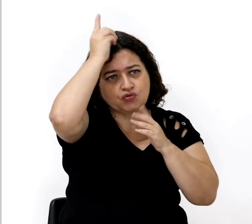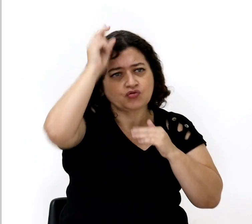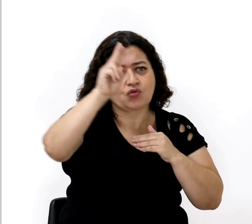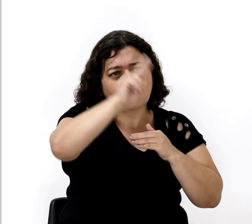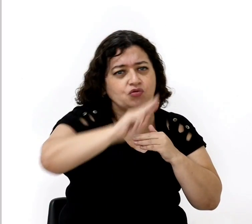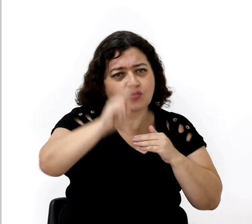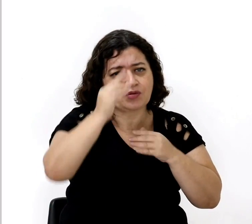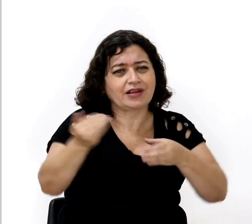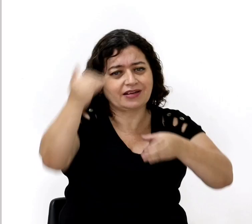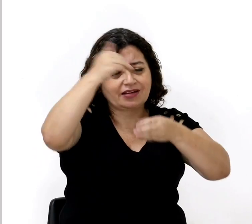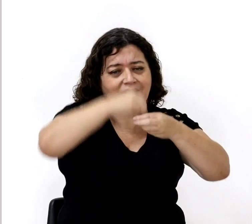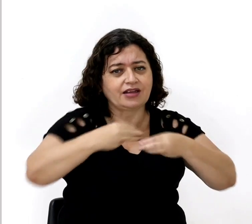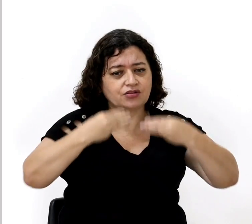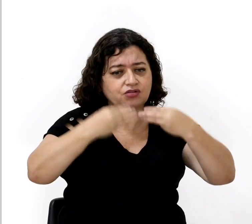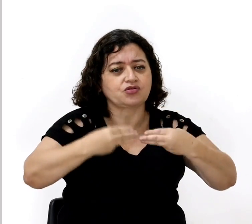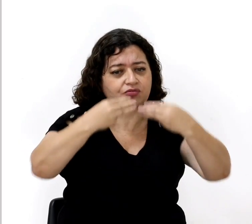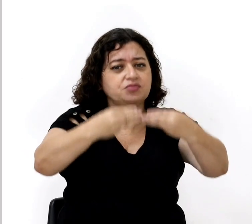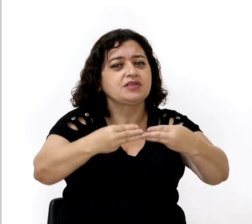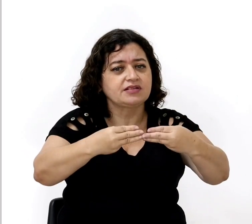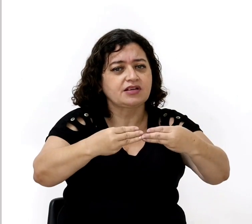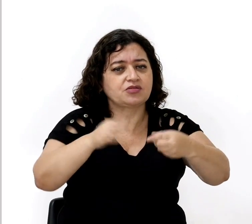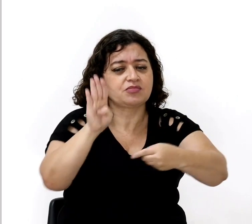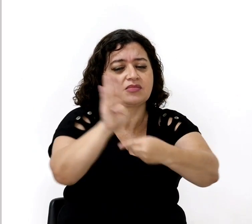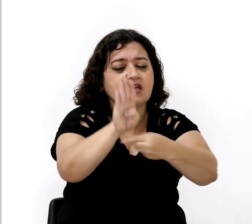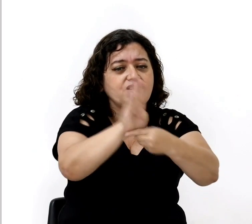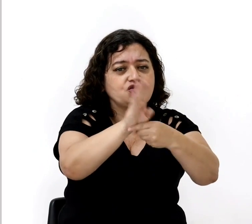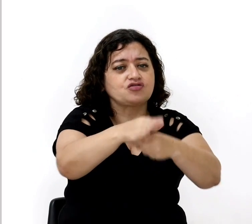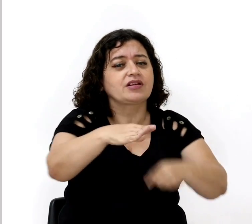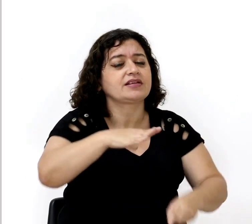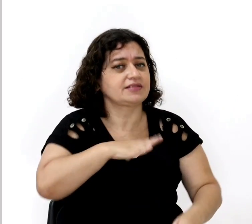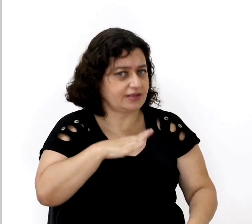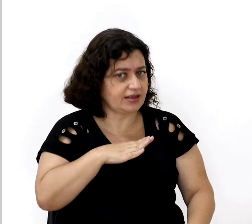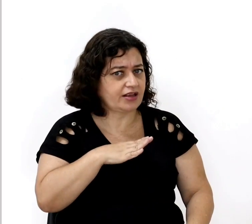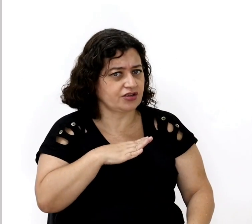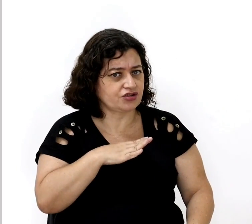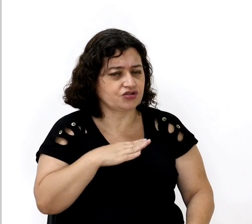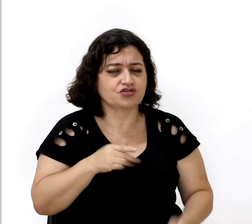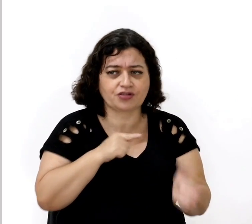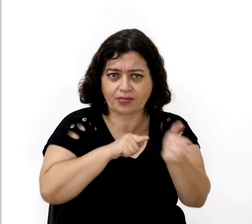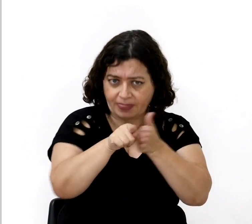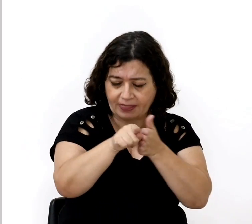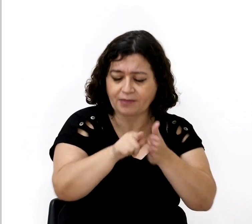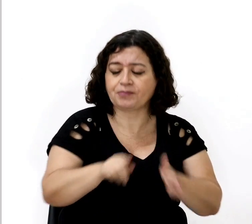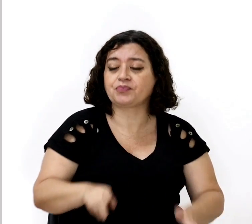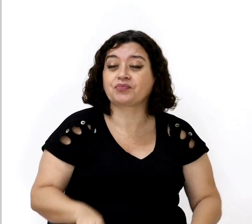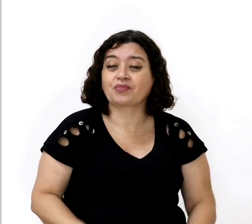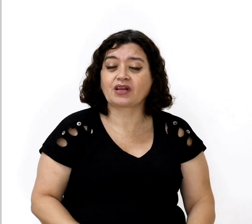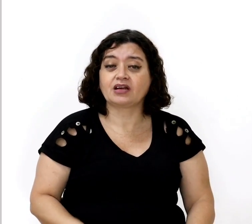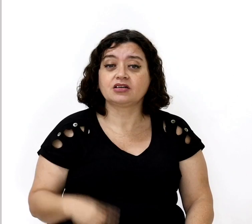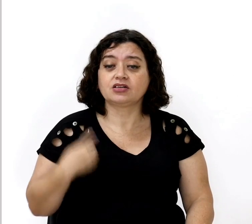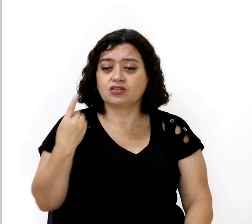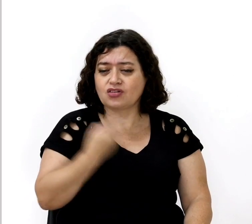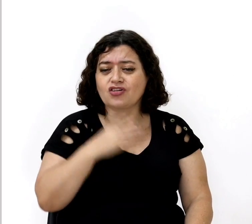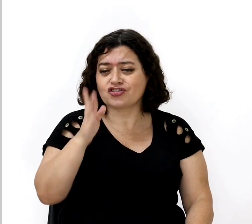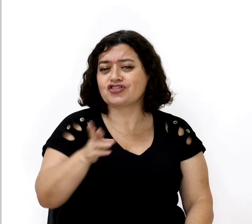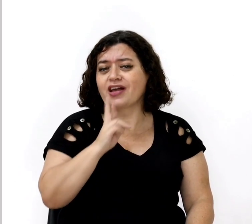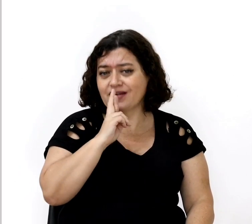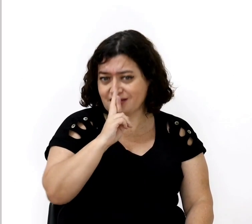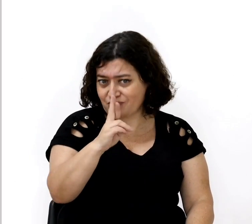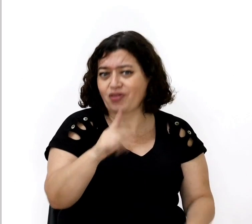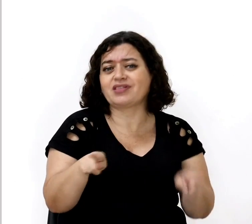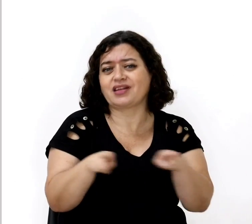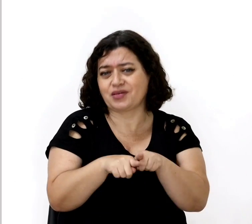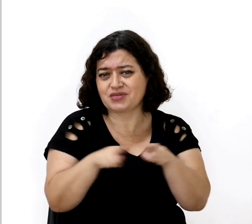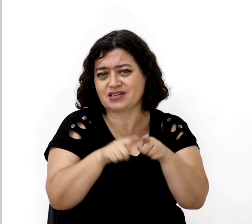dons nos ministérios em benefício da cidade? Aqui talvez, pastor Alain, essa primeira parte, basicamente, nós também respondemos,